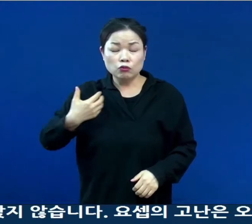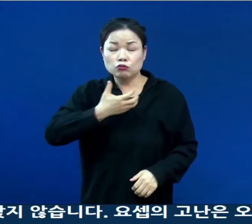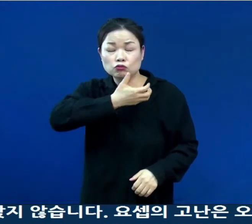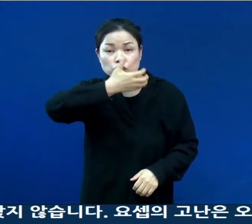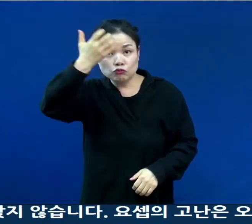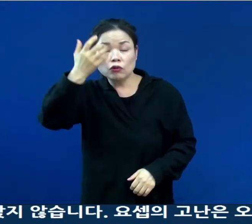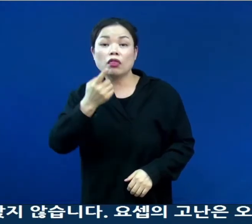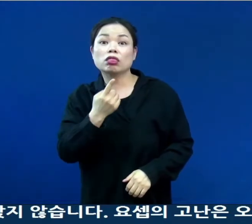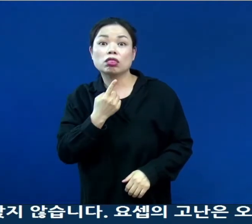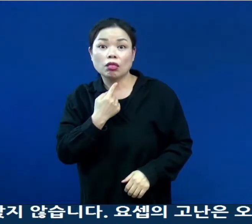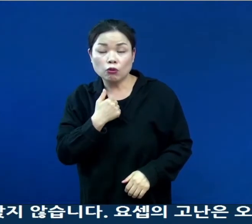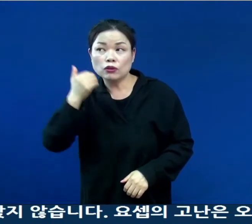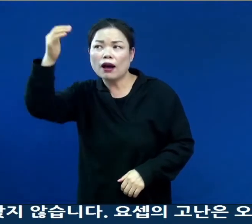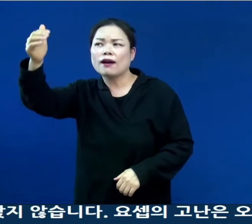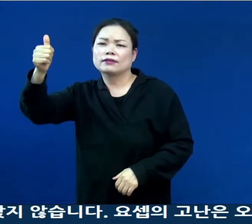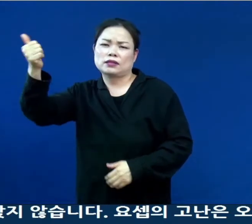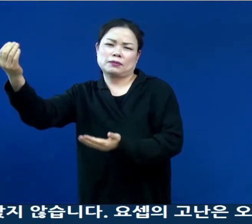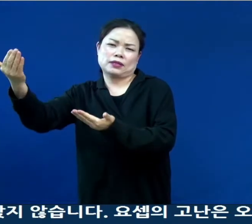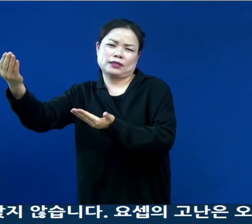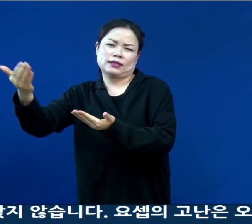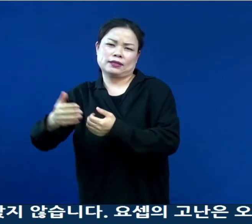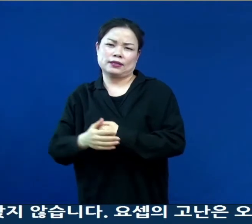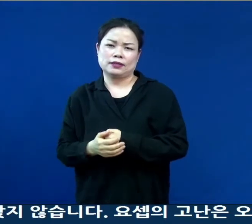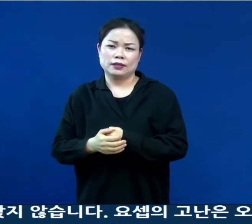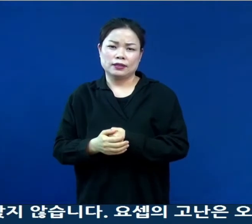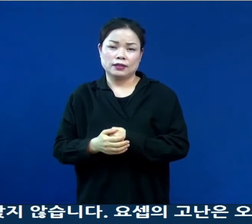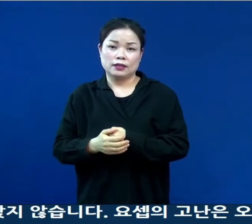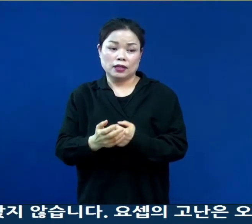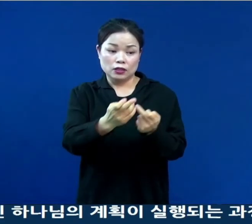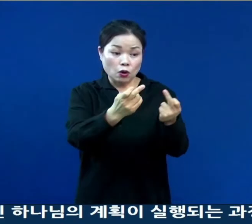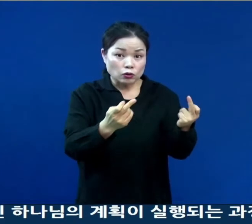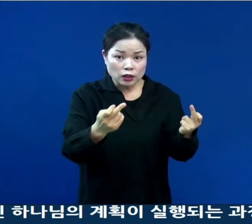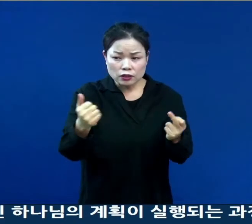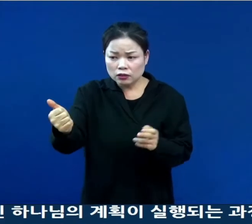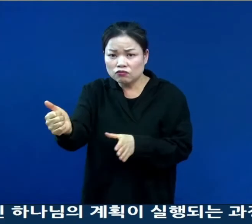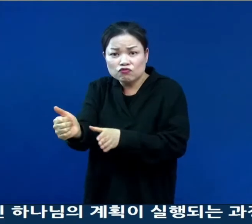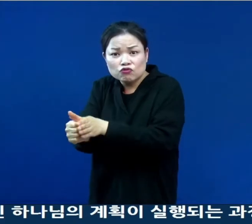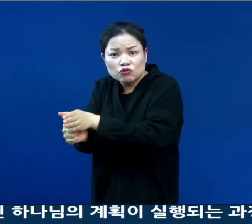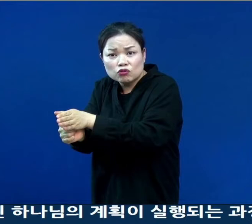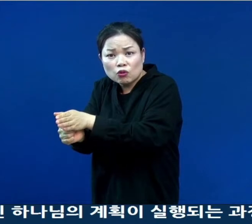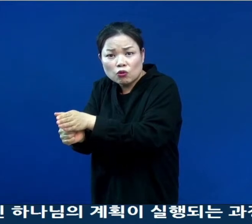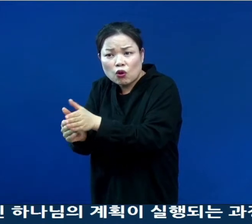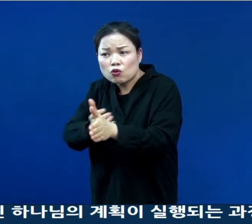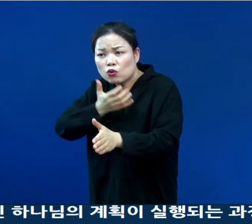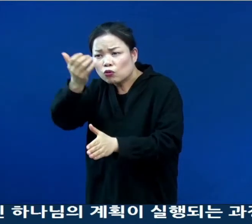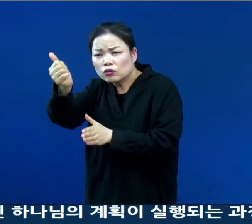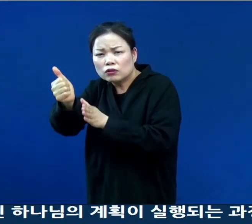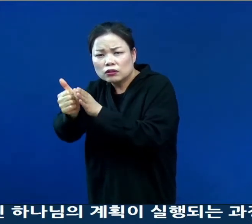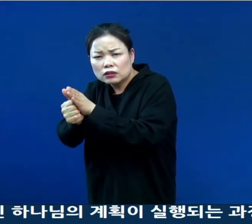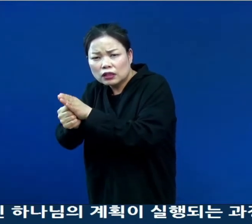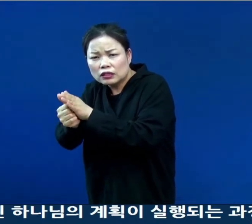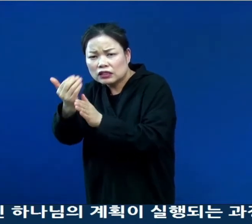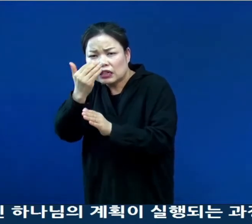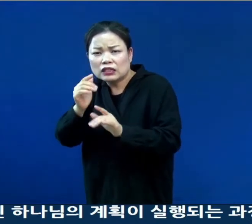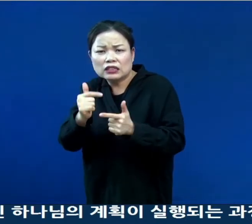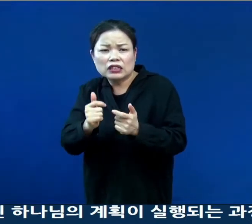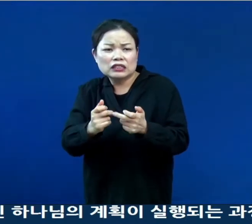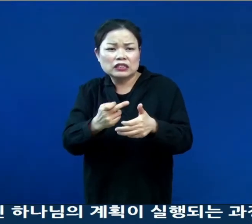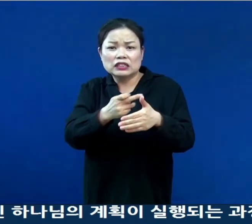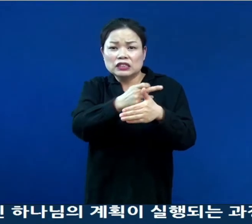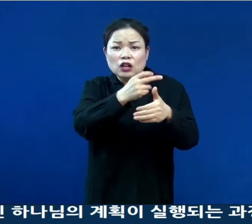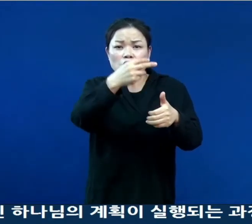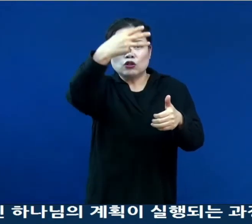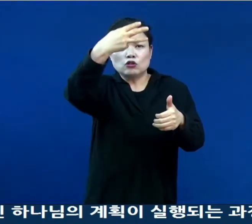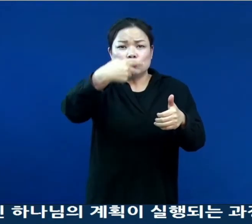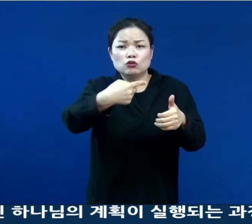꿨던 것도 하나님이 하신 일이었고요. 형제들이 그를 죽이려고 했을 때 그리 착하지 않던 큰형